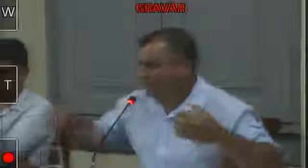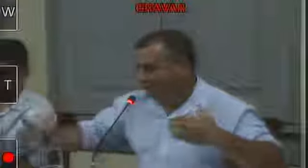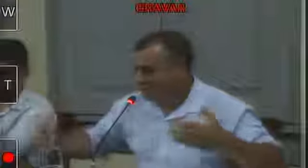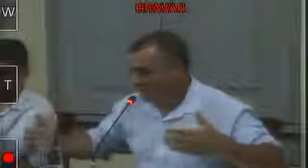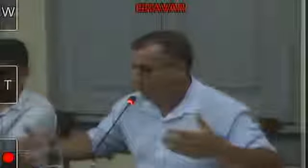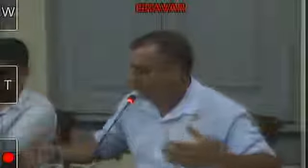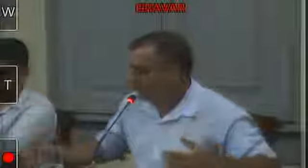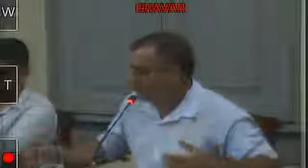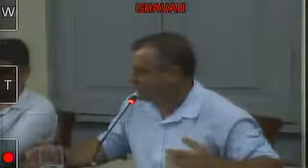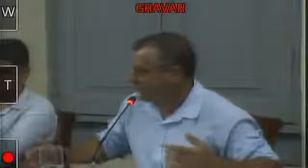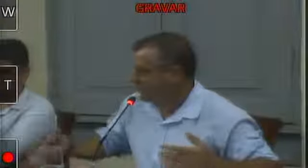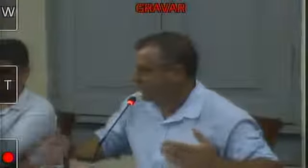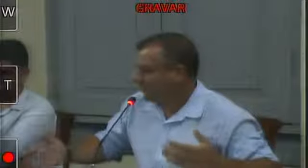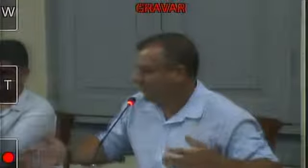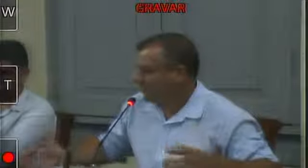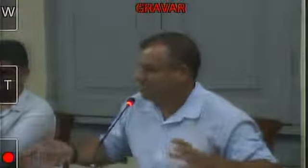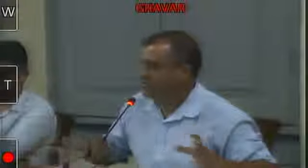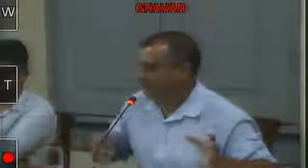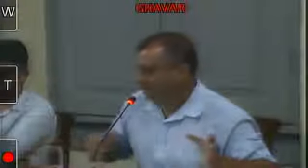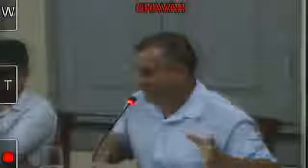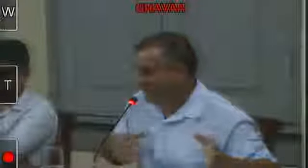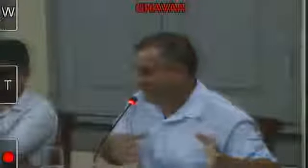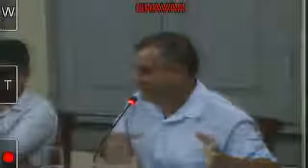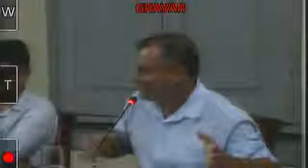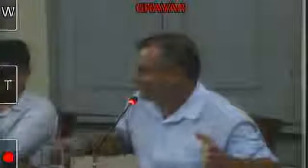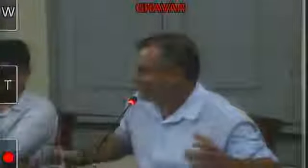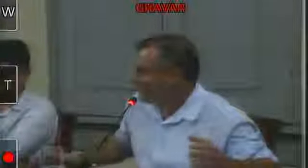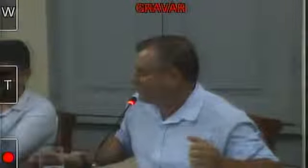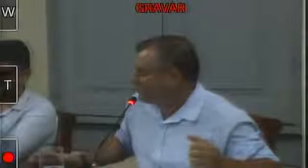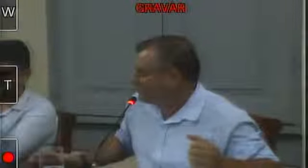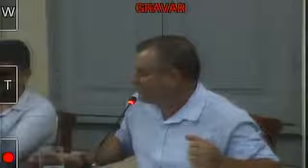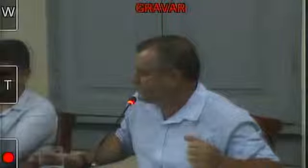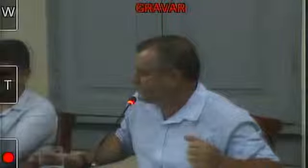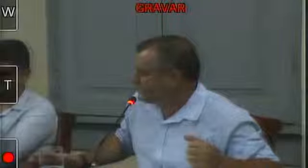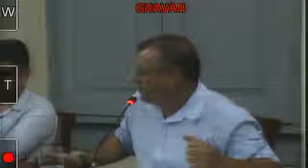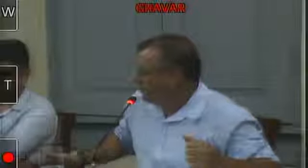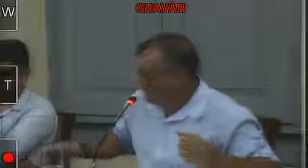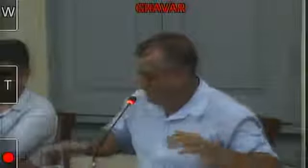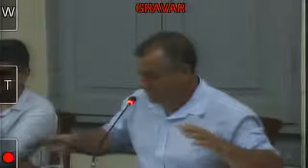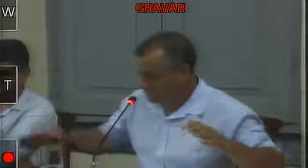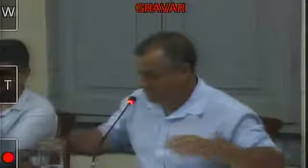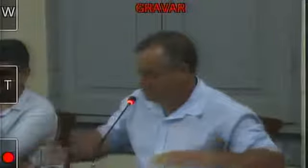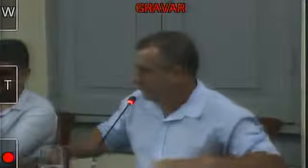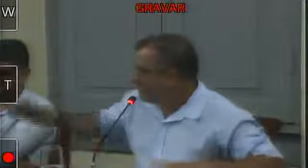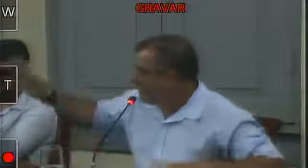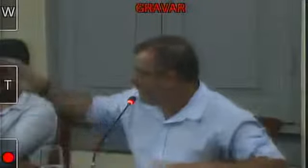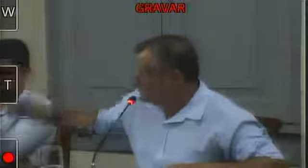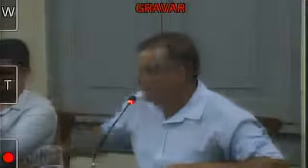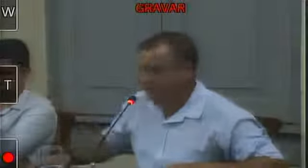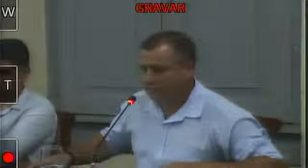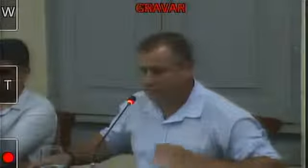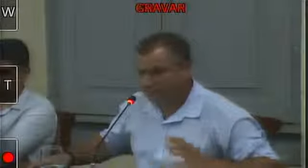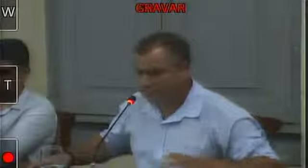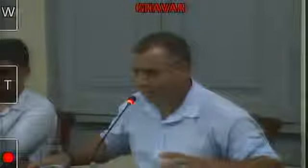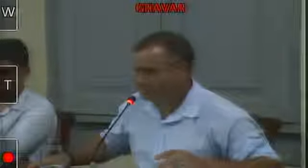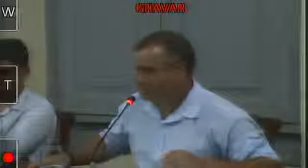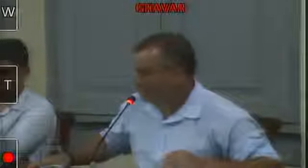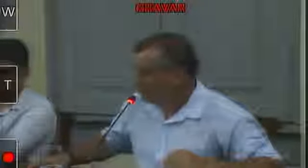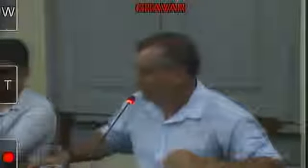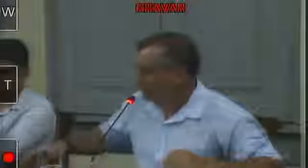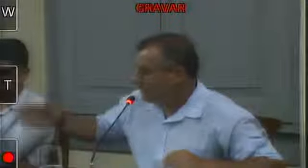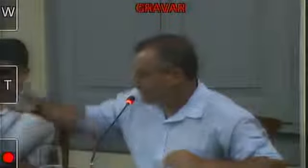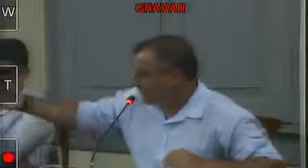ver alguma coisa, porque realmente até ir em Santa Isabel é difícil. Então, presidente, eu parabenizo a secretária, parabenizo